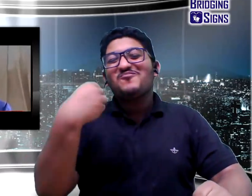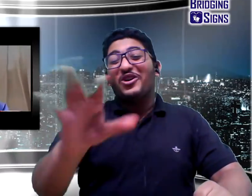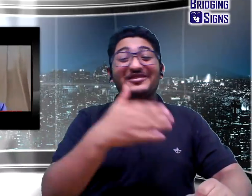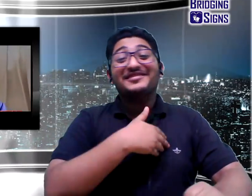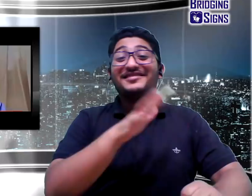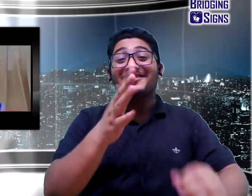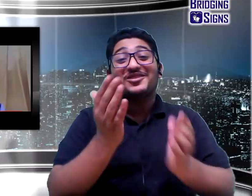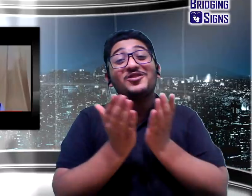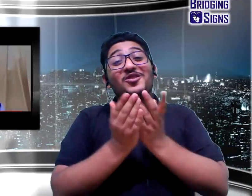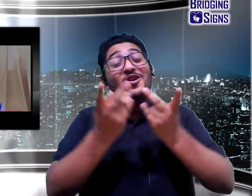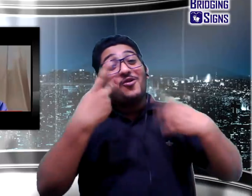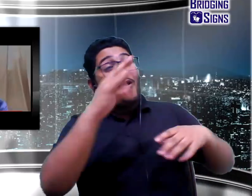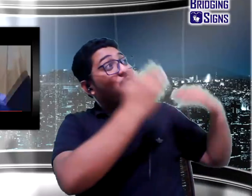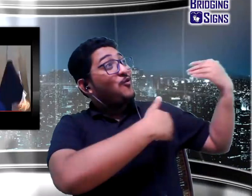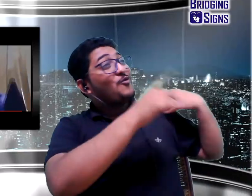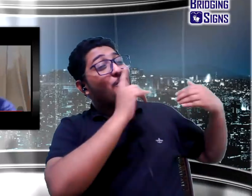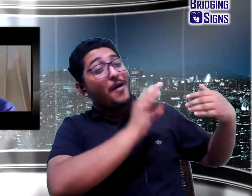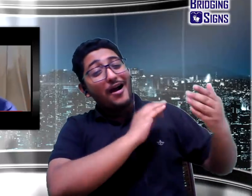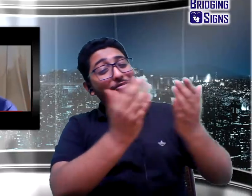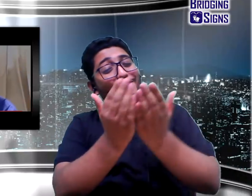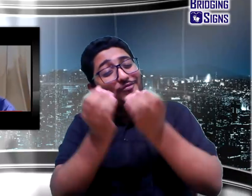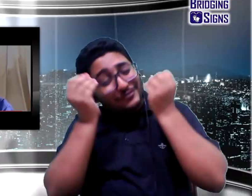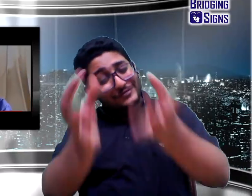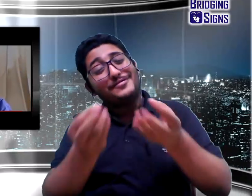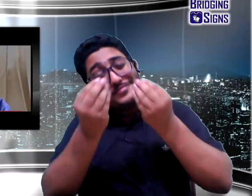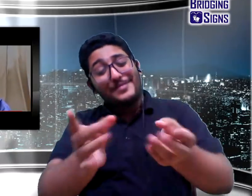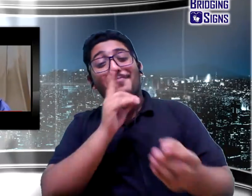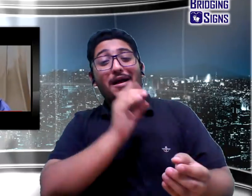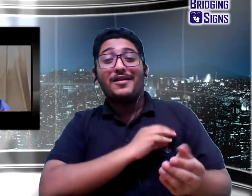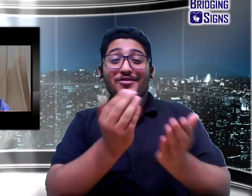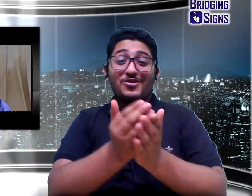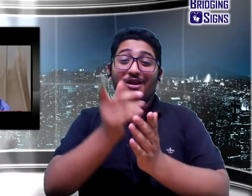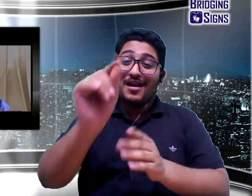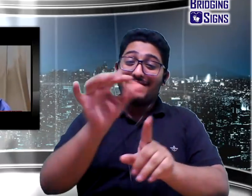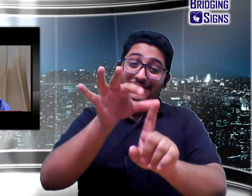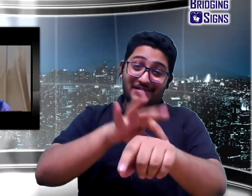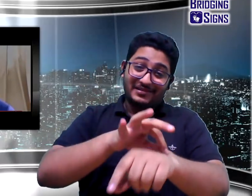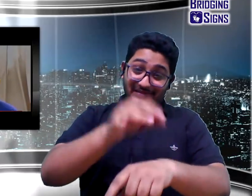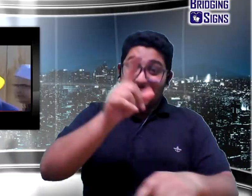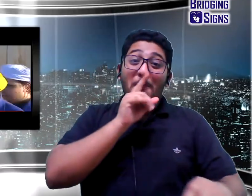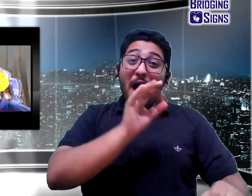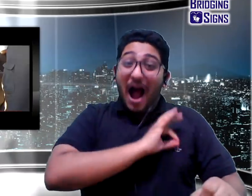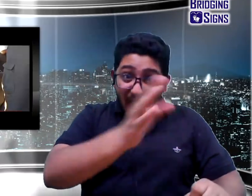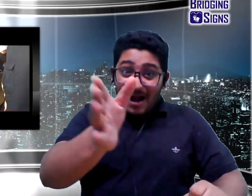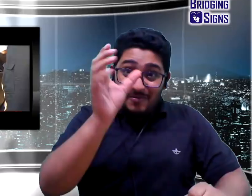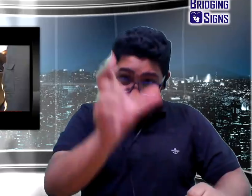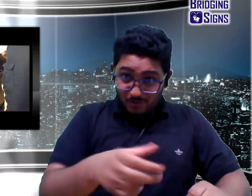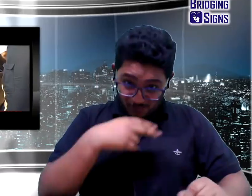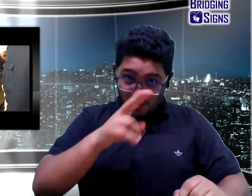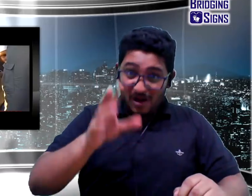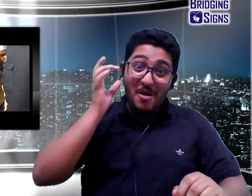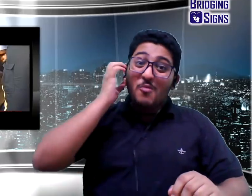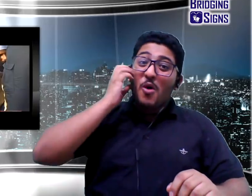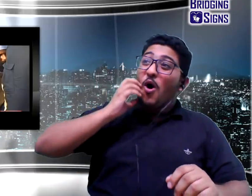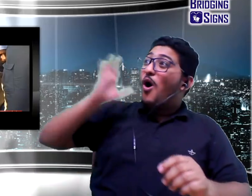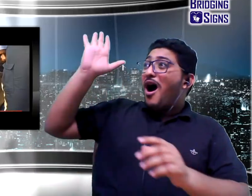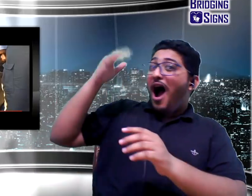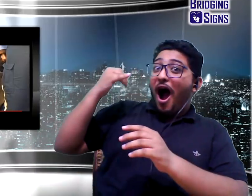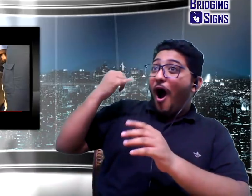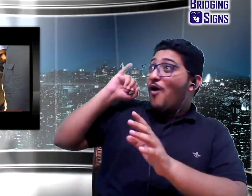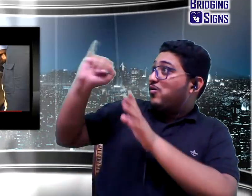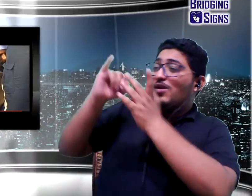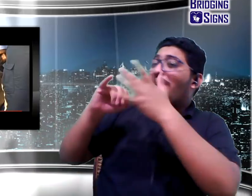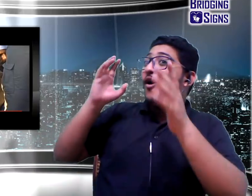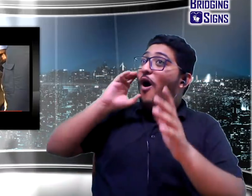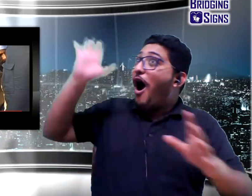ना, अखीर च लाइन इको ही है, दुआ है आपकी हस्ती का। खान साहब, मोदी साहब नूं भी वधाई दे रहा मैं, फिर ना कहना